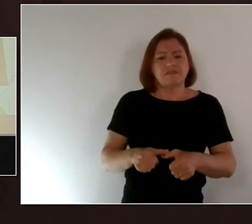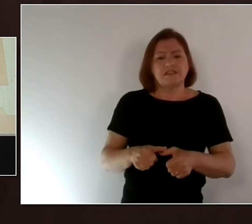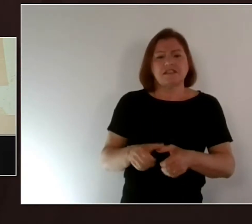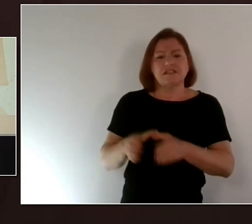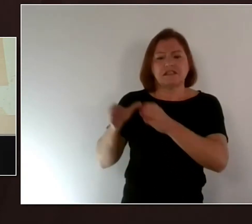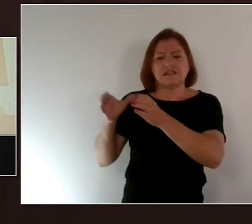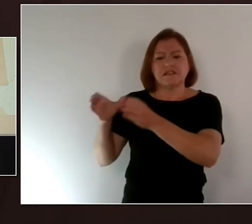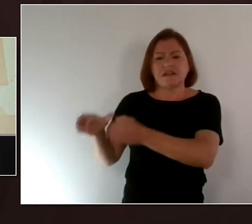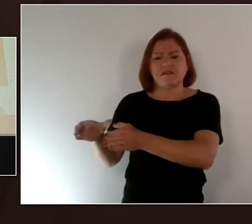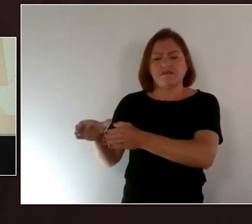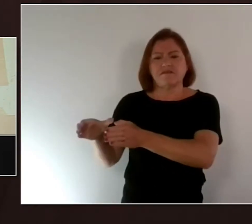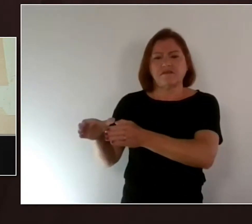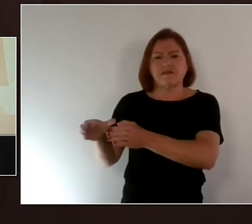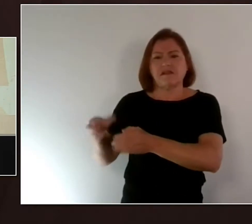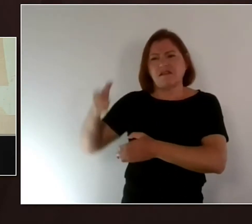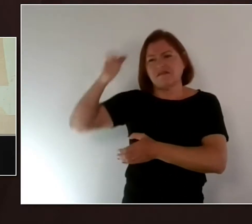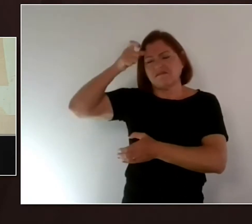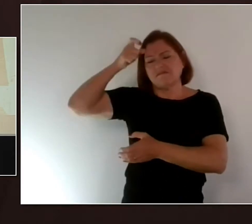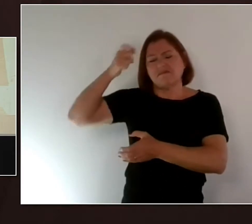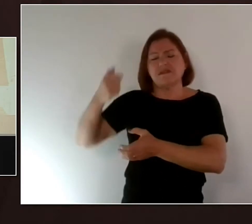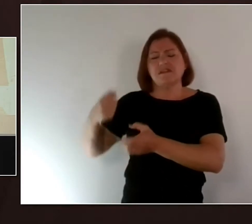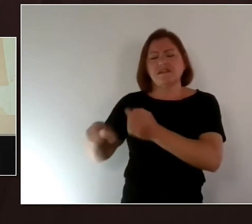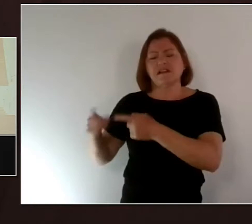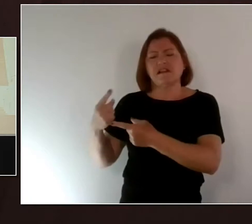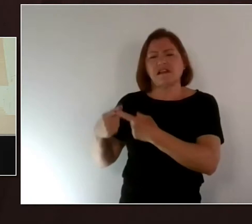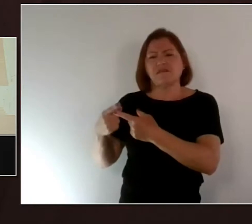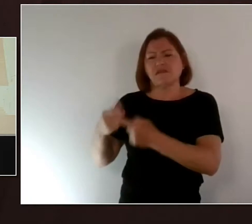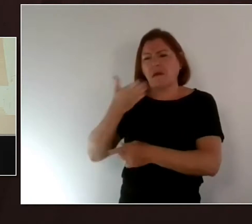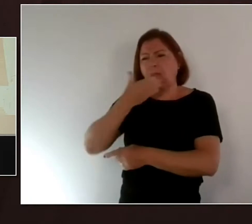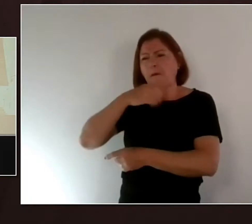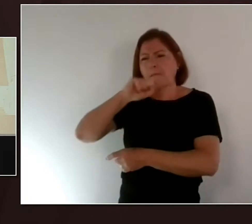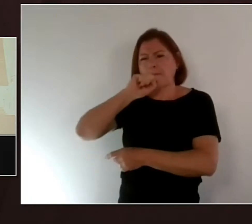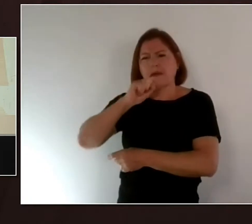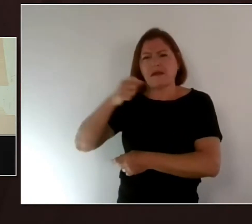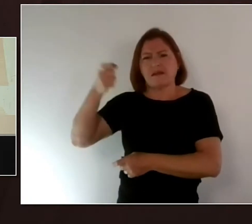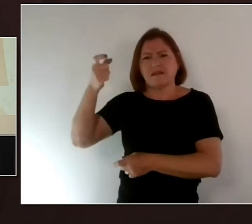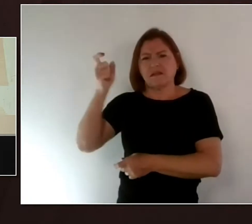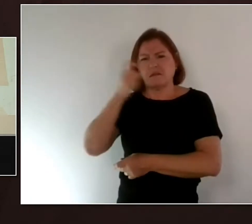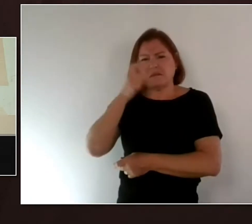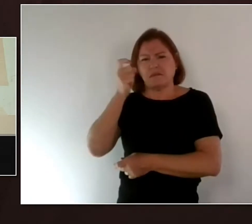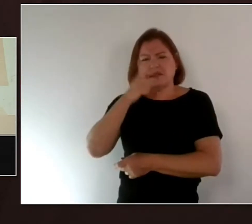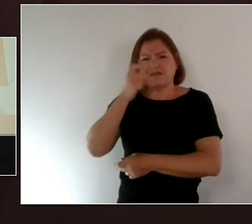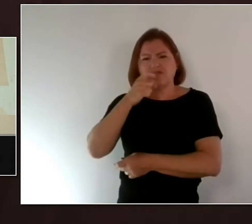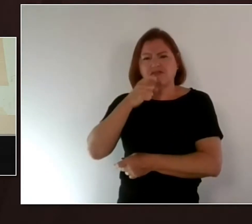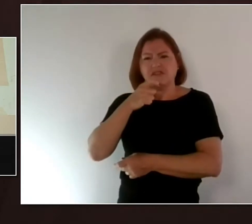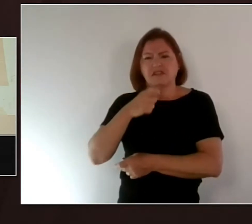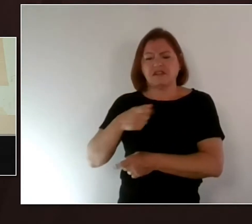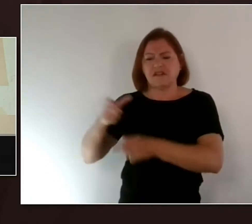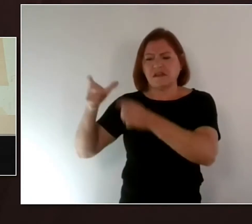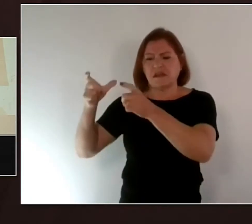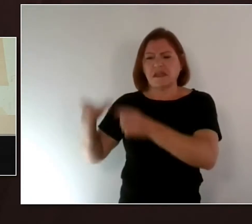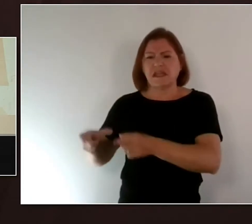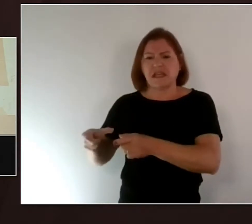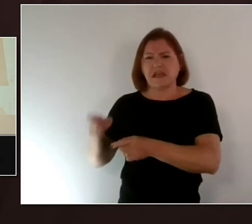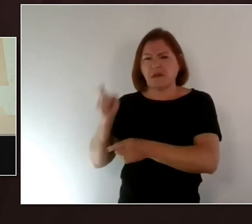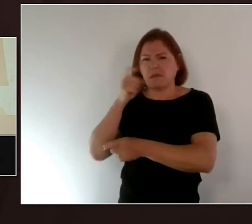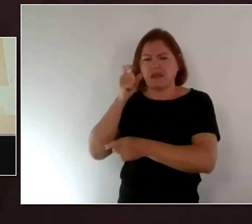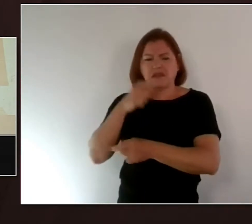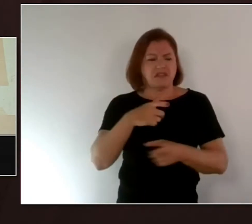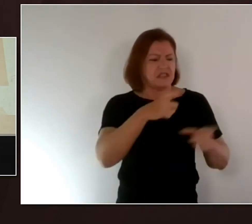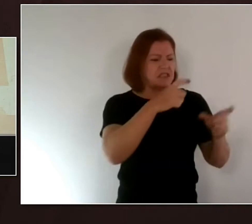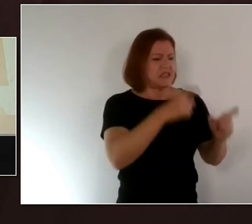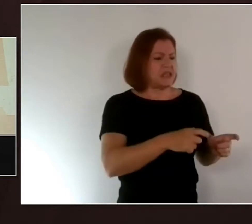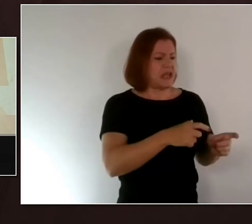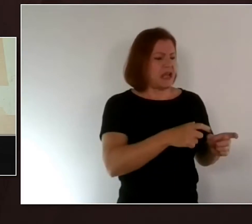de Deus, então ele só tinha um lado para ficar, que é o lado da mentira. Por isso, irmãos, Satanás é o pai